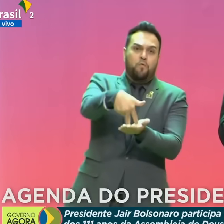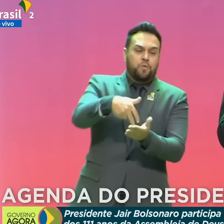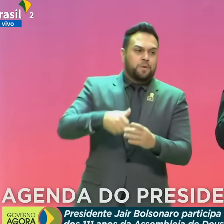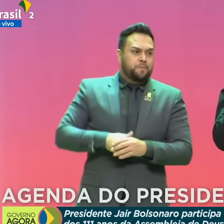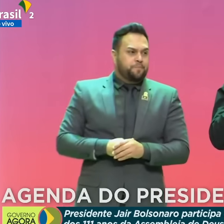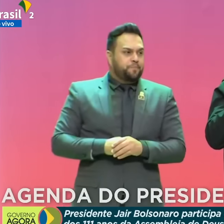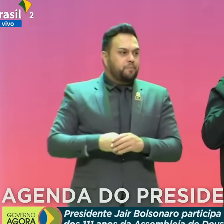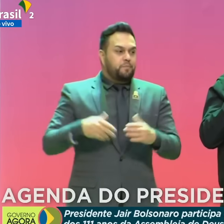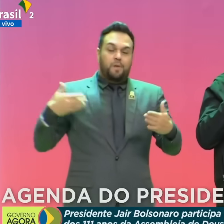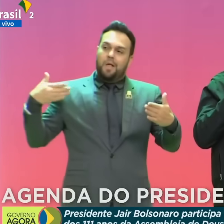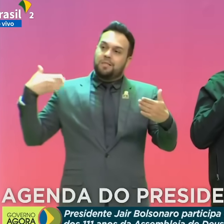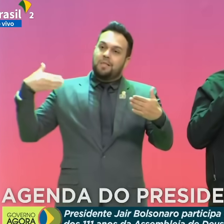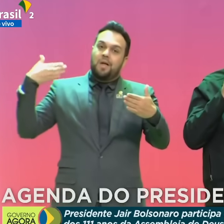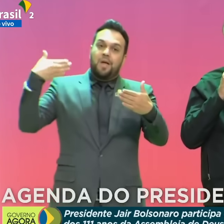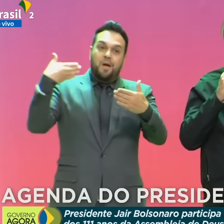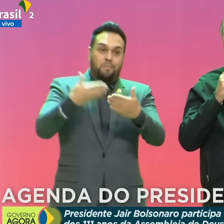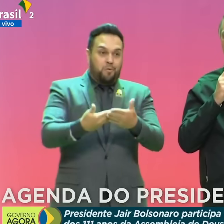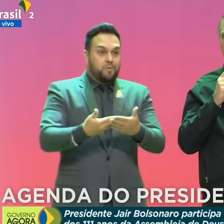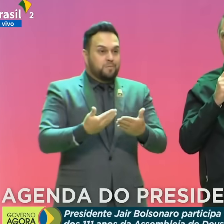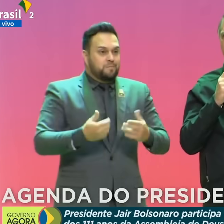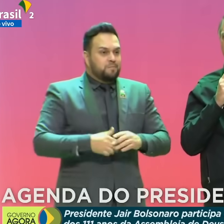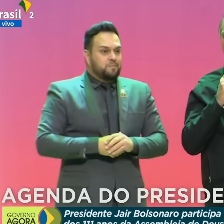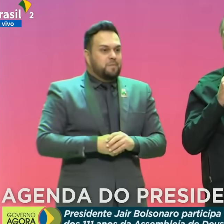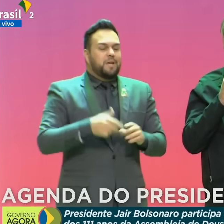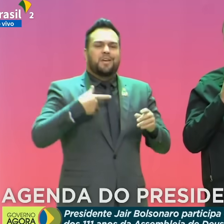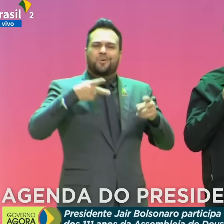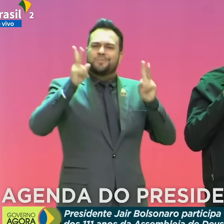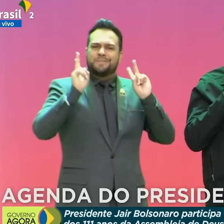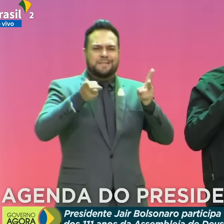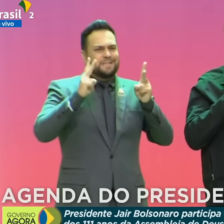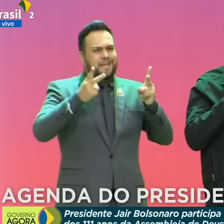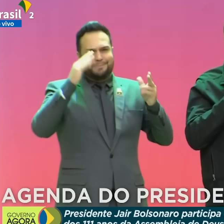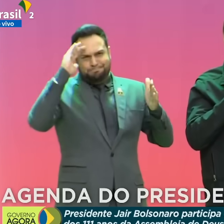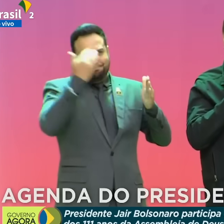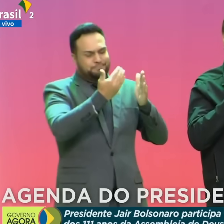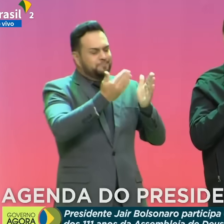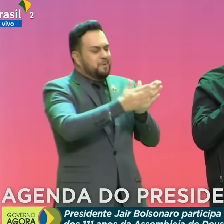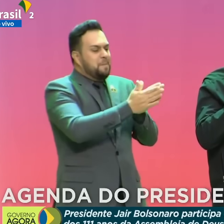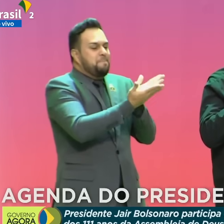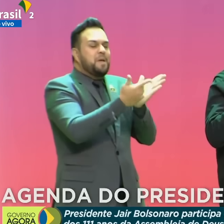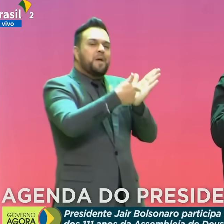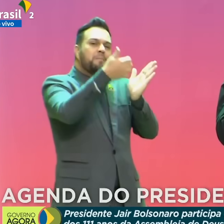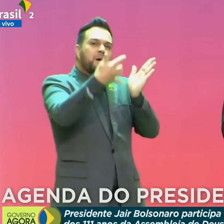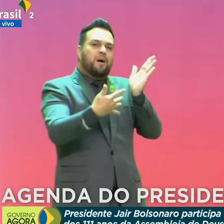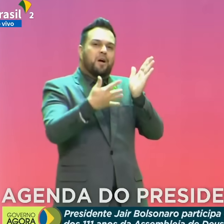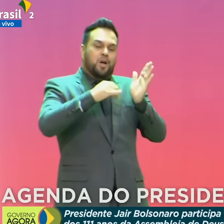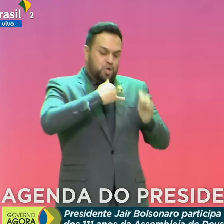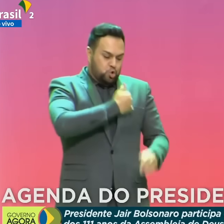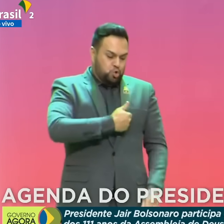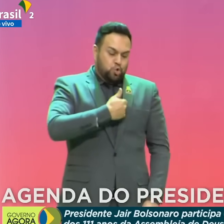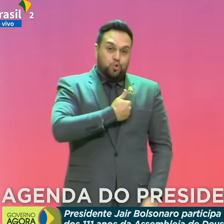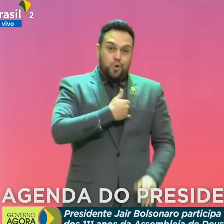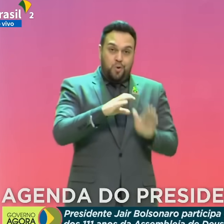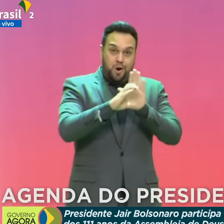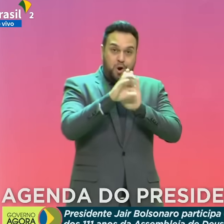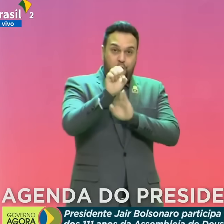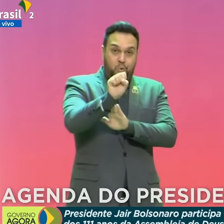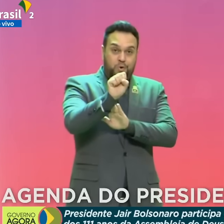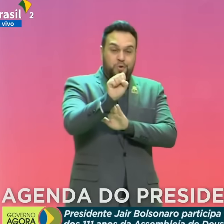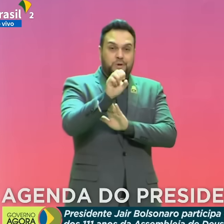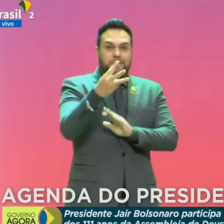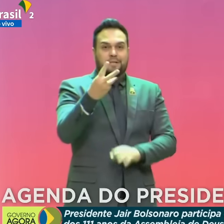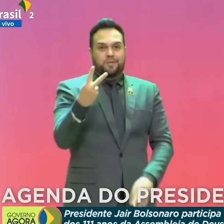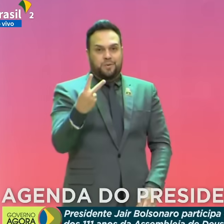desse tempo, todo eu usei uma passagem bíblica, o João 8:32. A